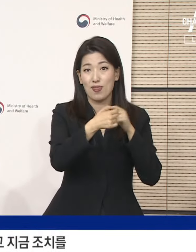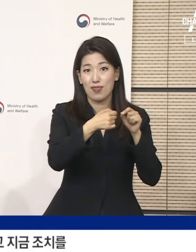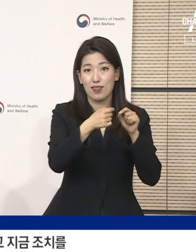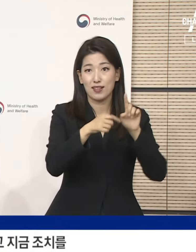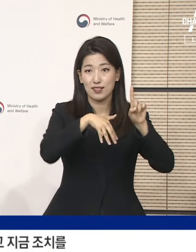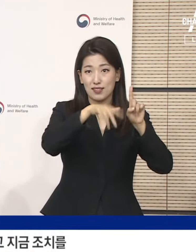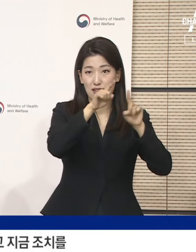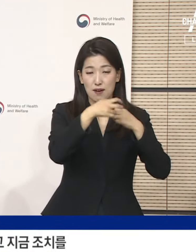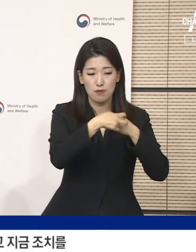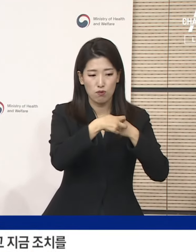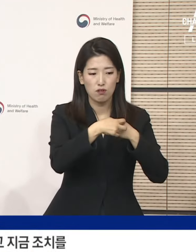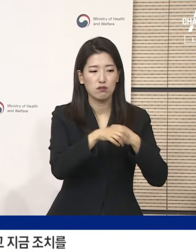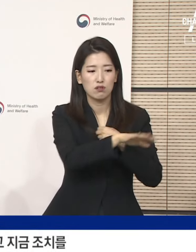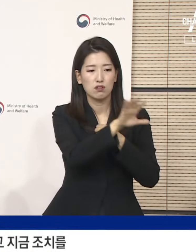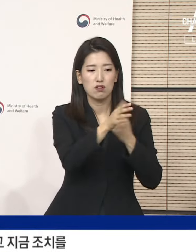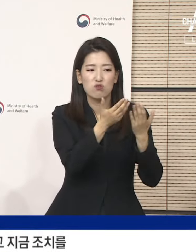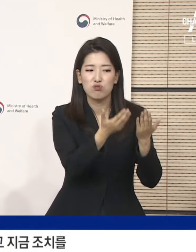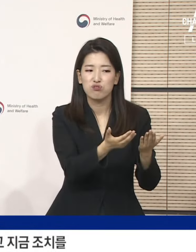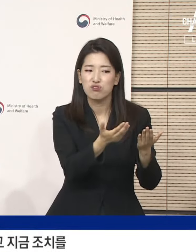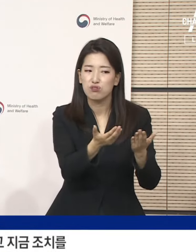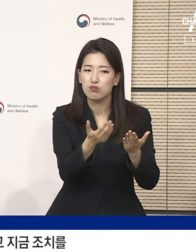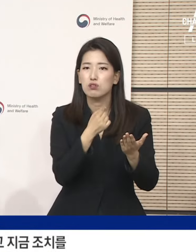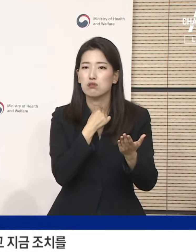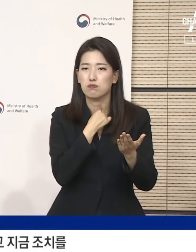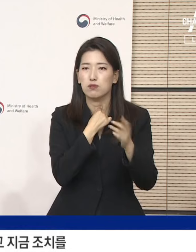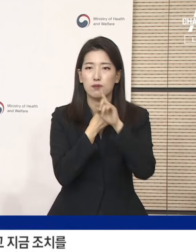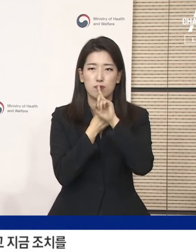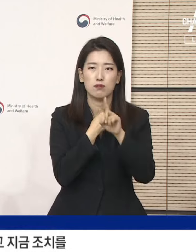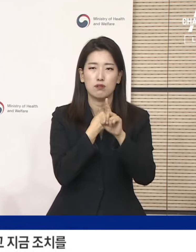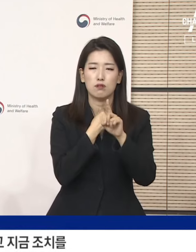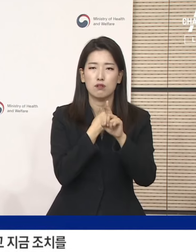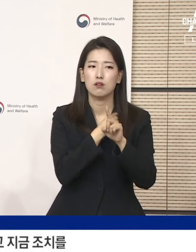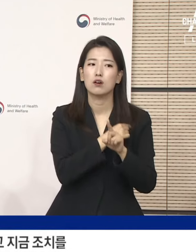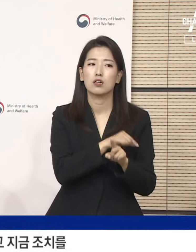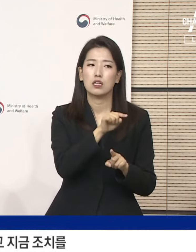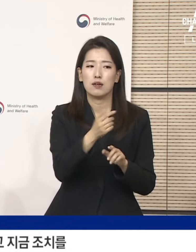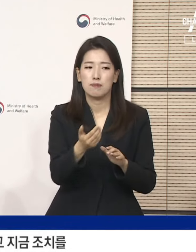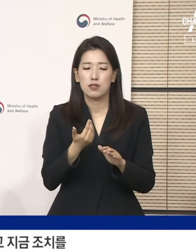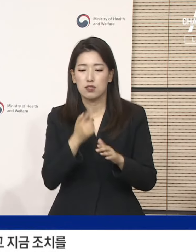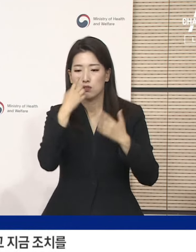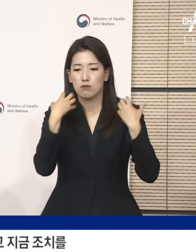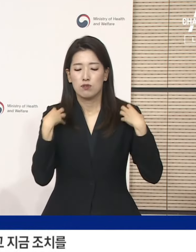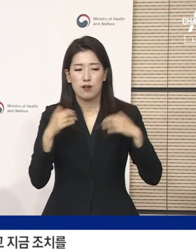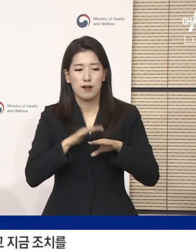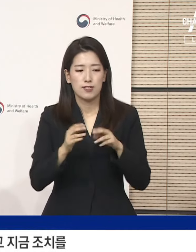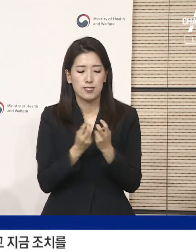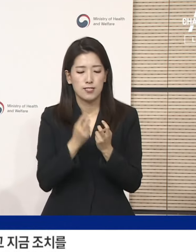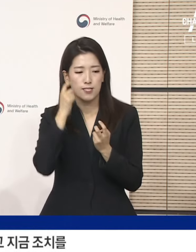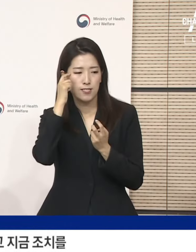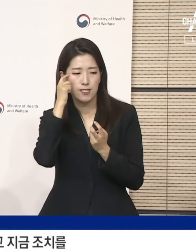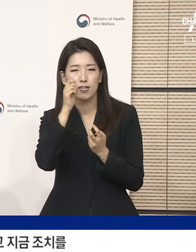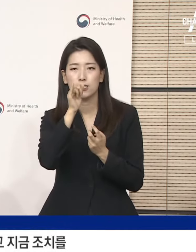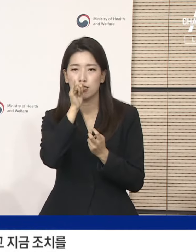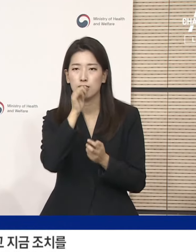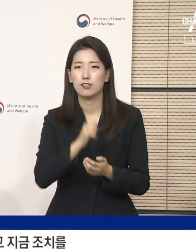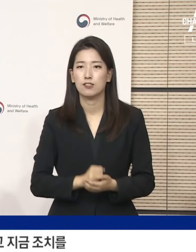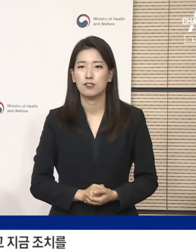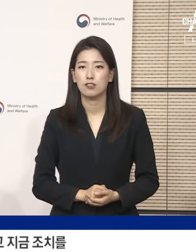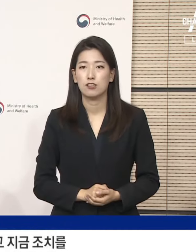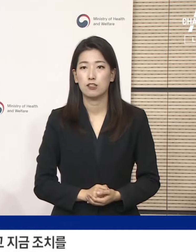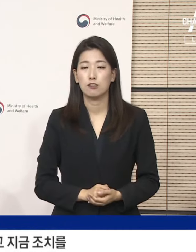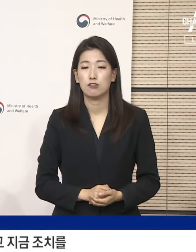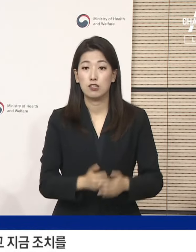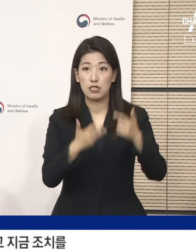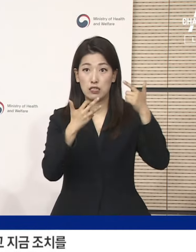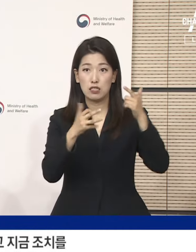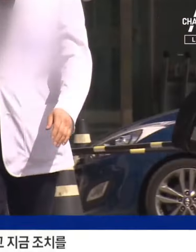집단 휴진이 발생할 걸로 보고 지금 조치를 하고 있고 또 당일날도 필요한